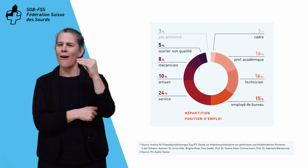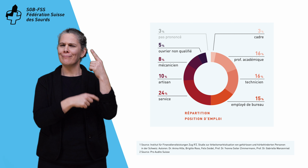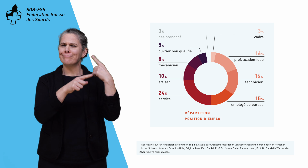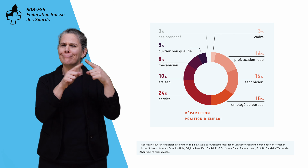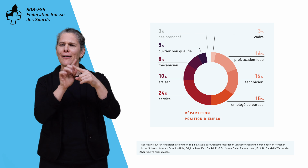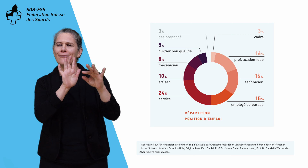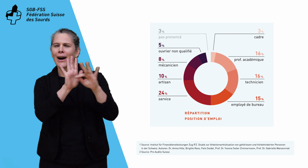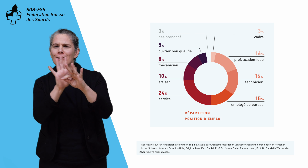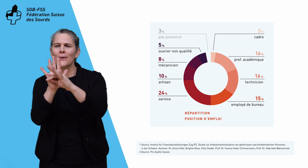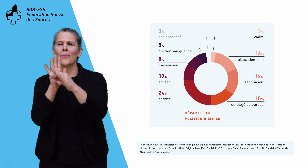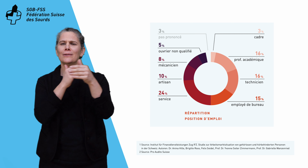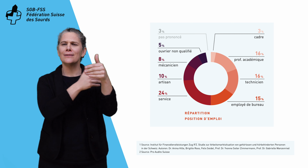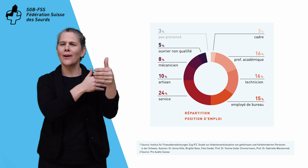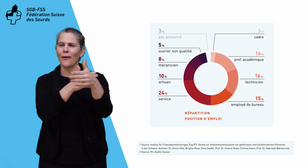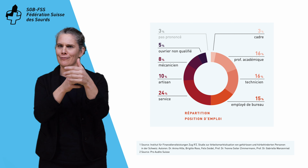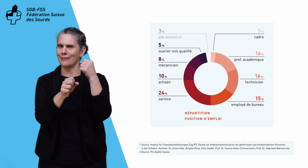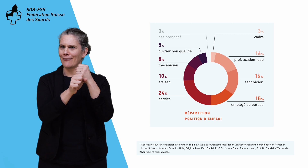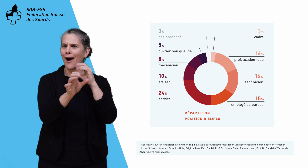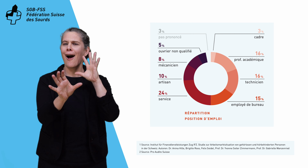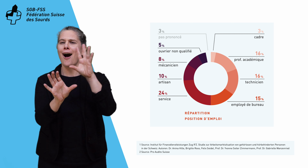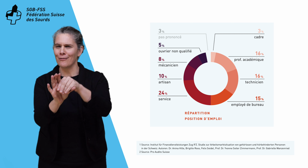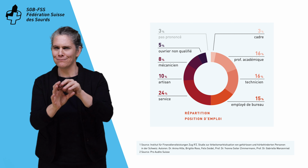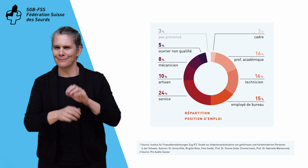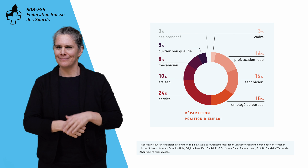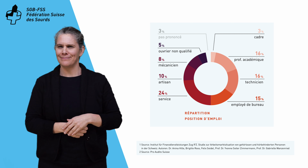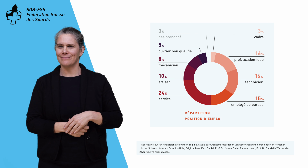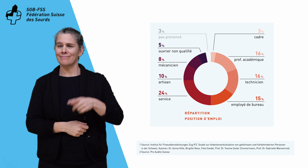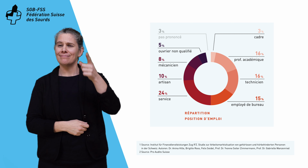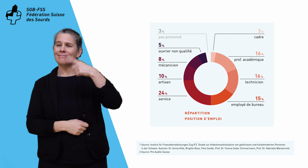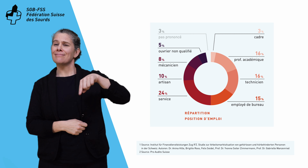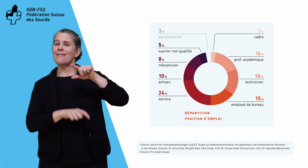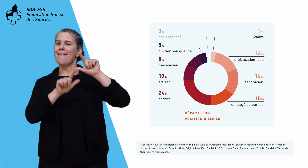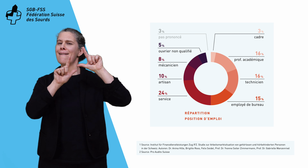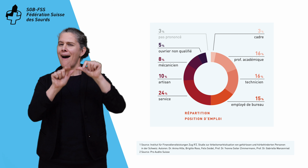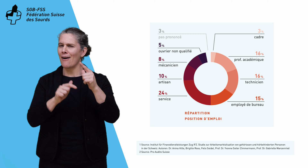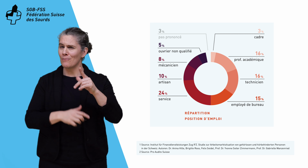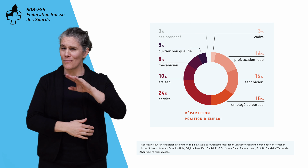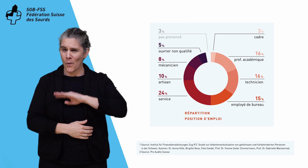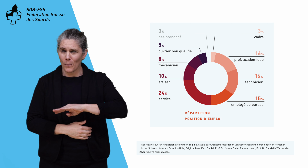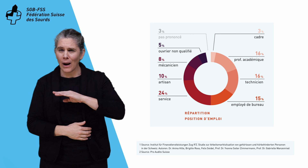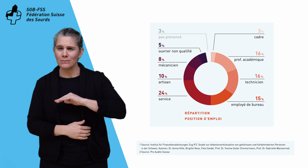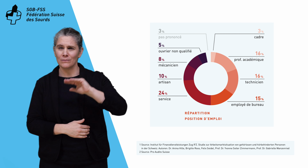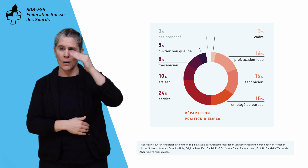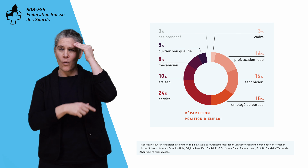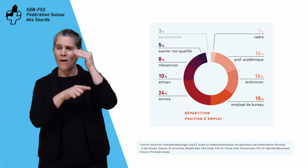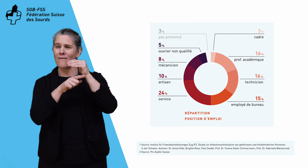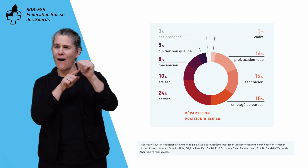travaillent dans différentes fonctions et secteurs. Elles disposent de compétences et d'un savoir-faire aussi